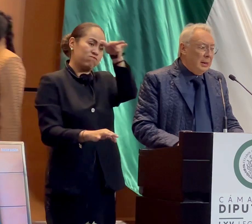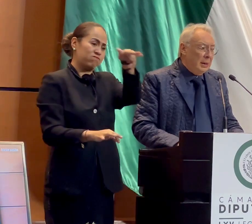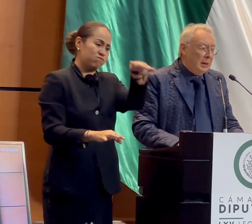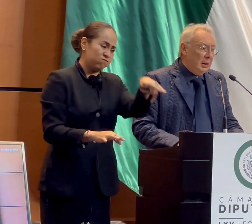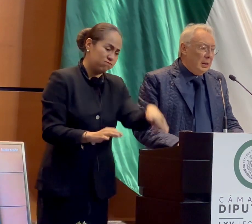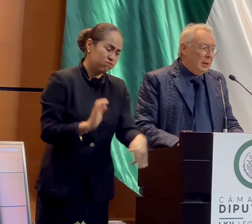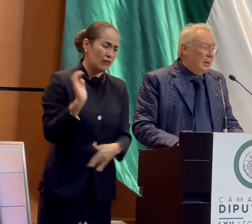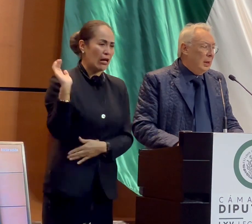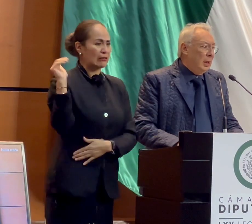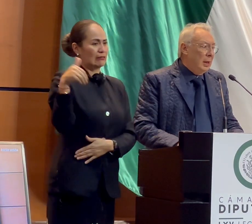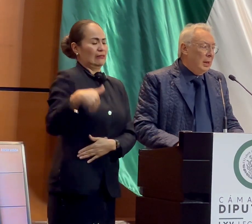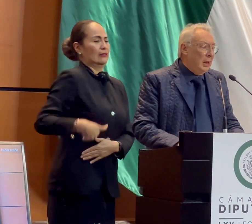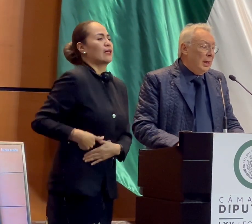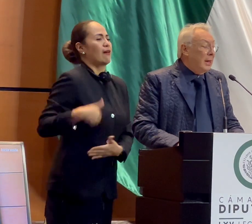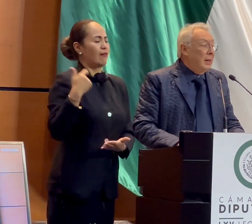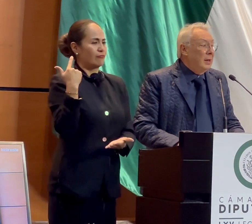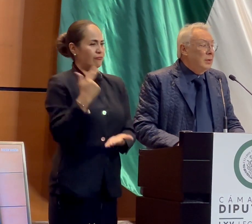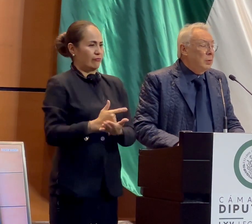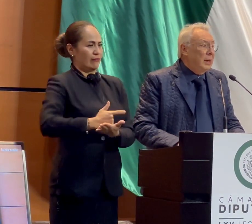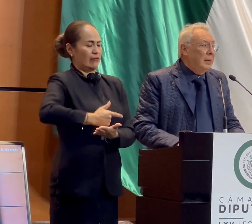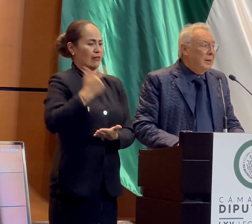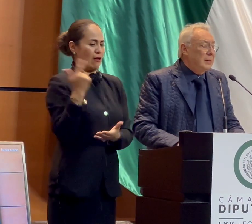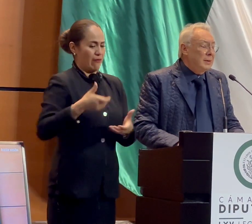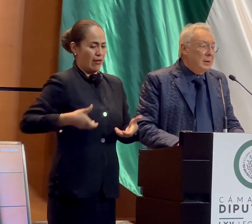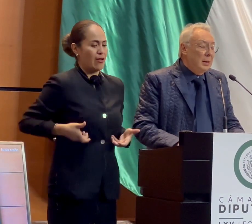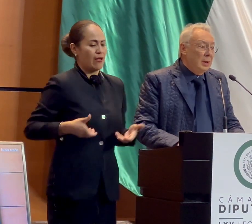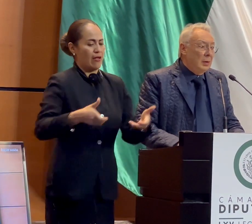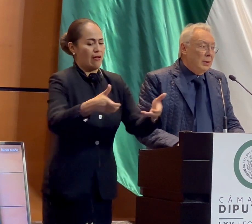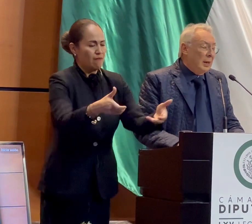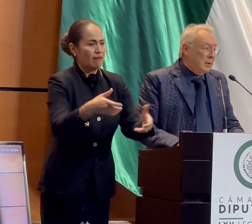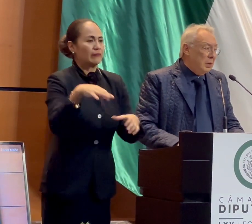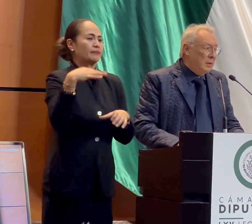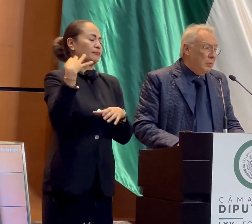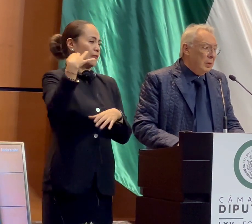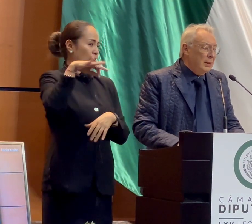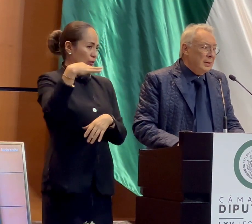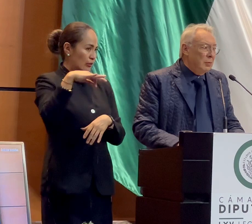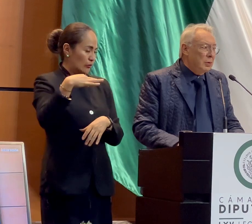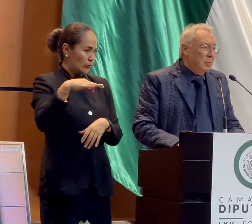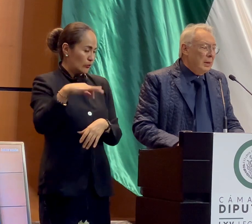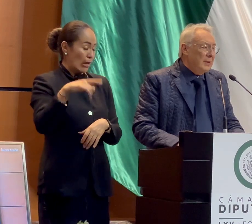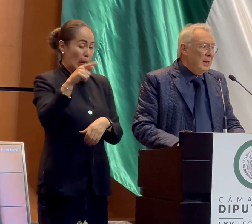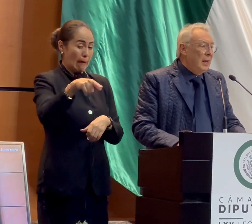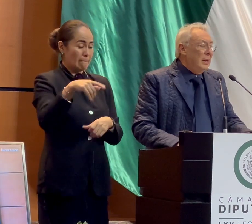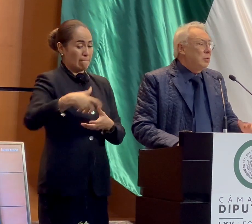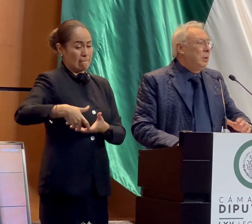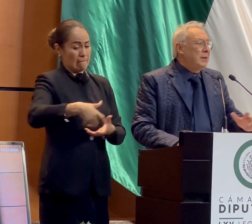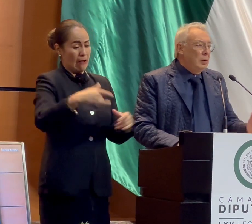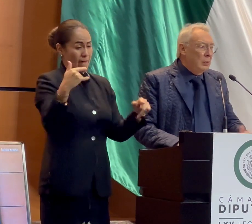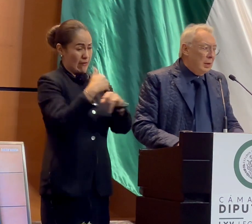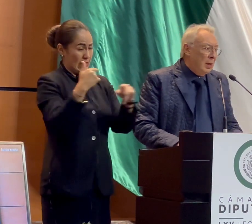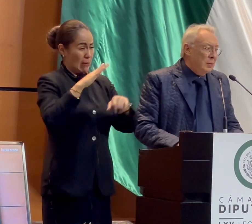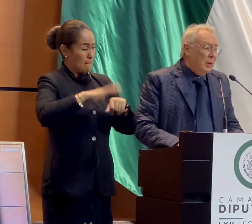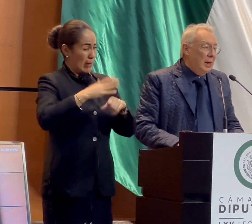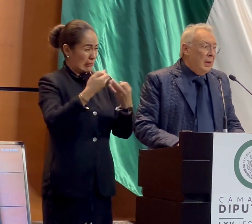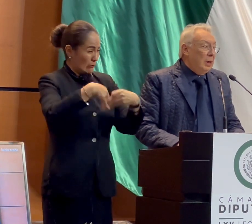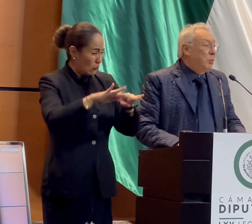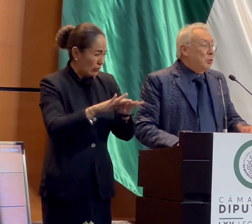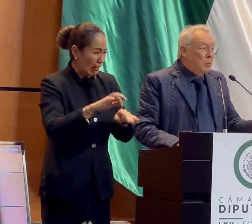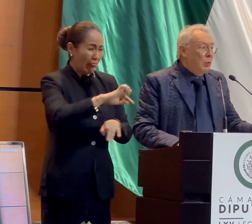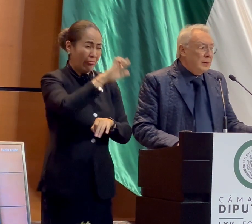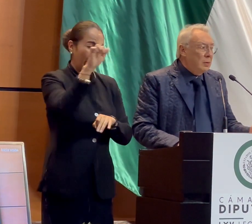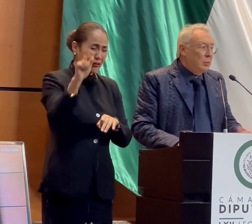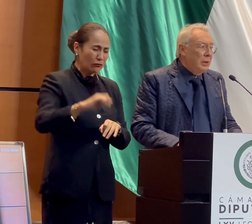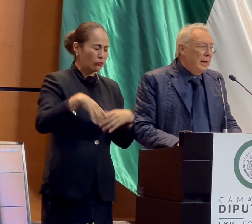ahí en la calle de Insurgentes, una de las más importantes de nuestro país, y esto hubiera sido un caos. Y